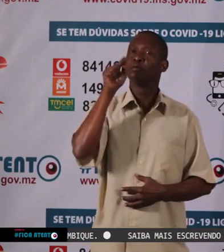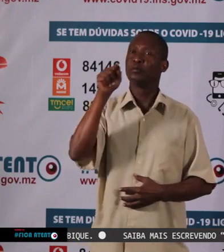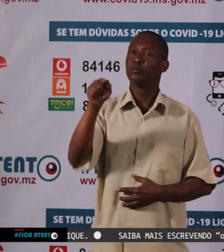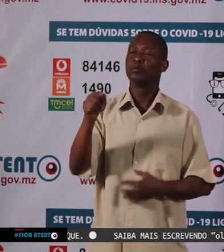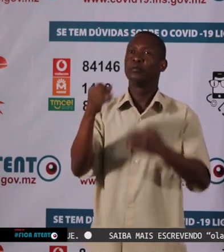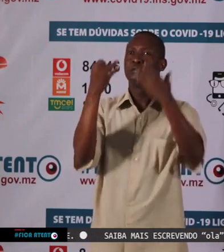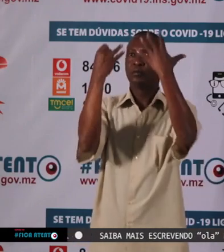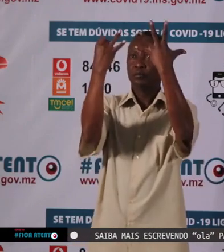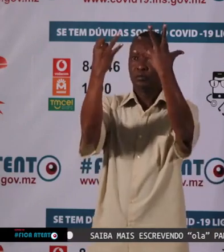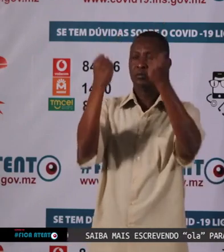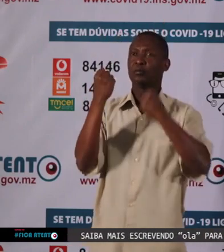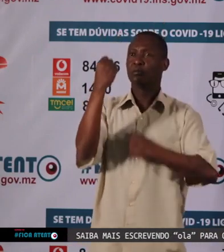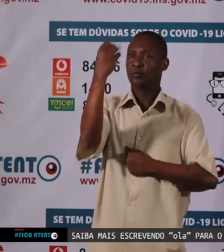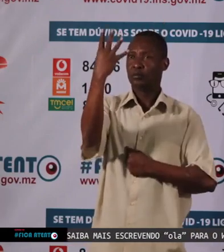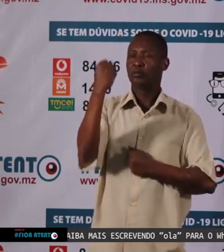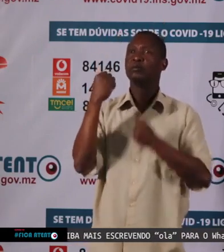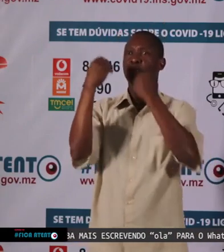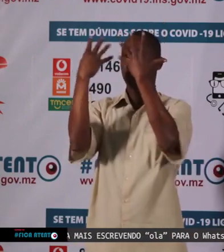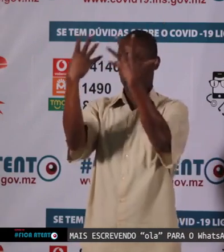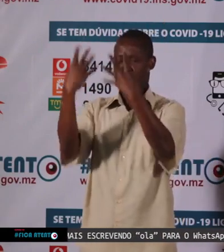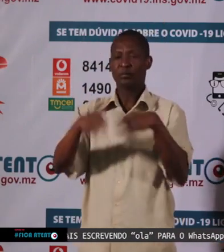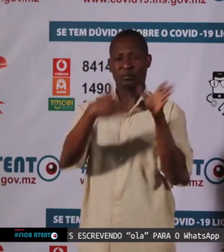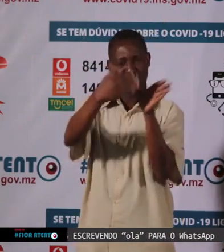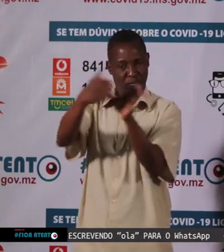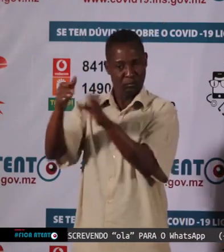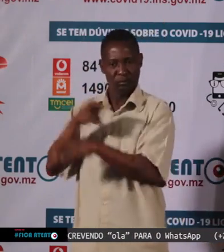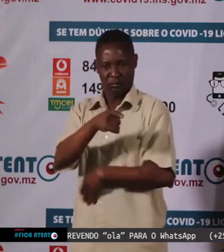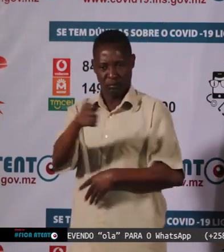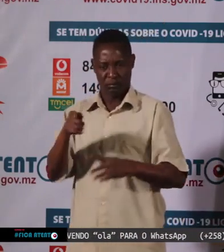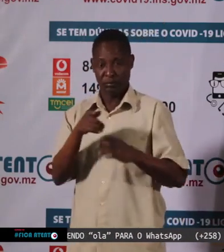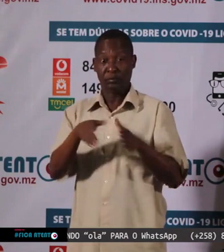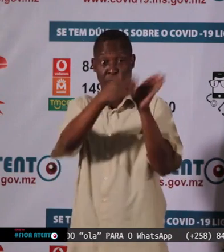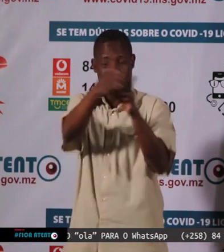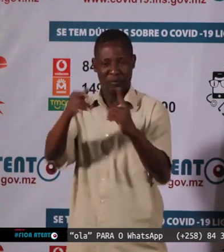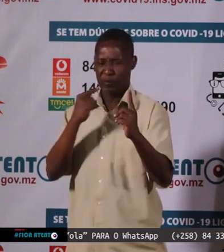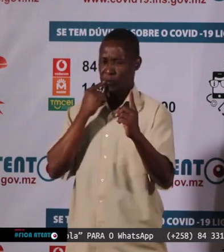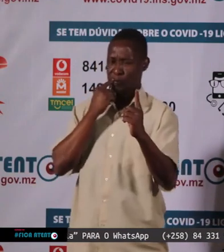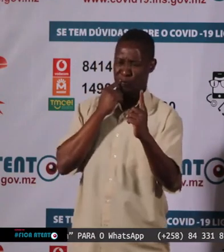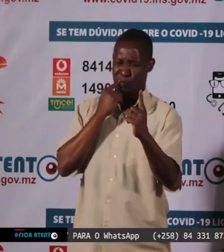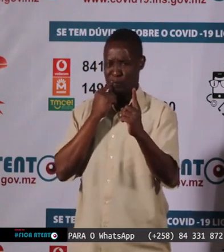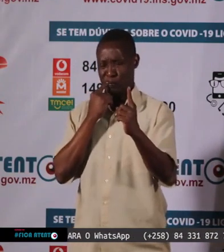3.749 pessoas ou casos suspeitos, dos quais